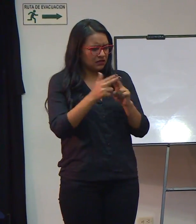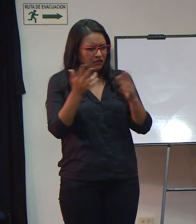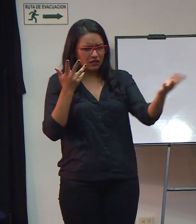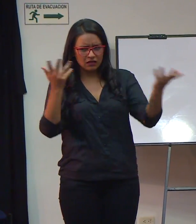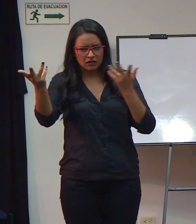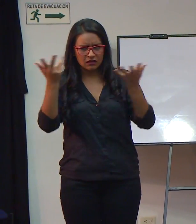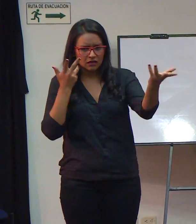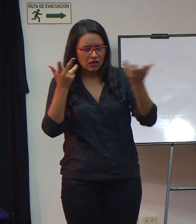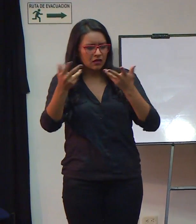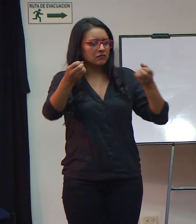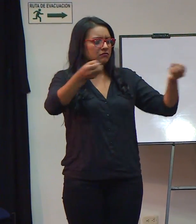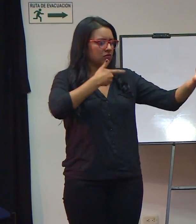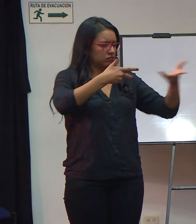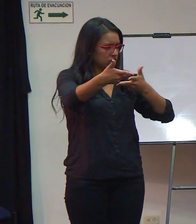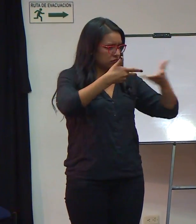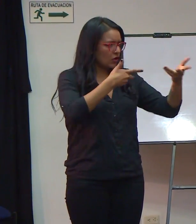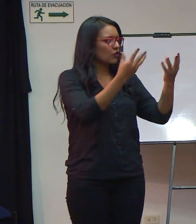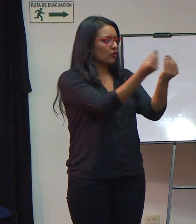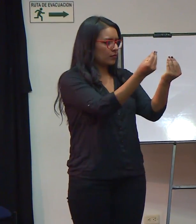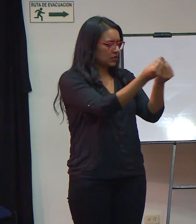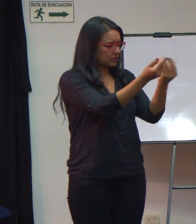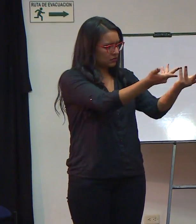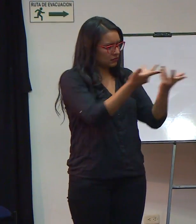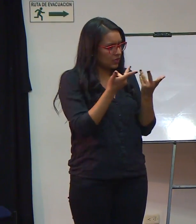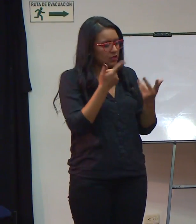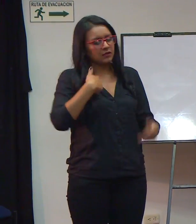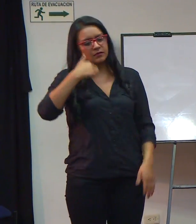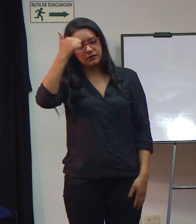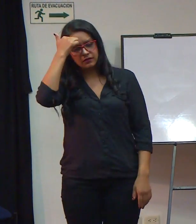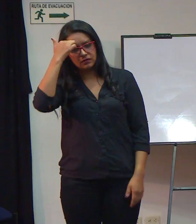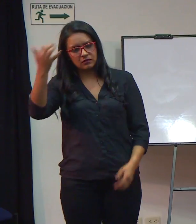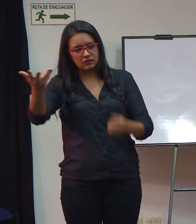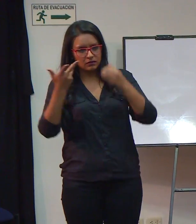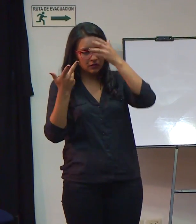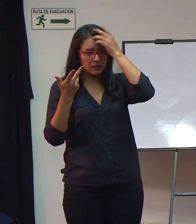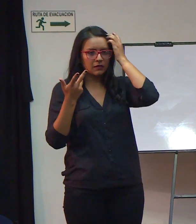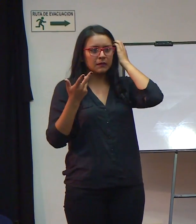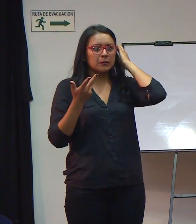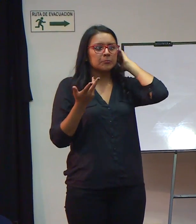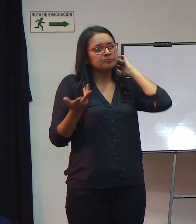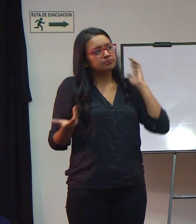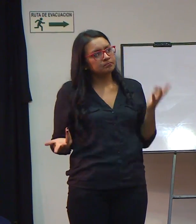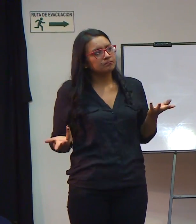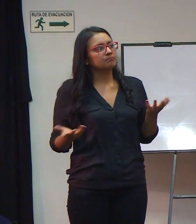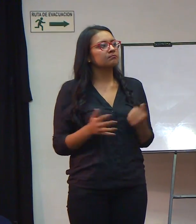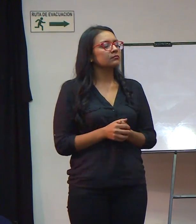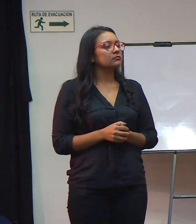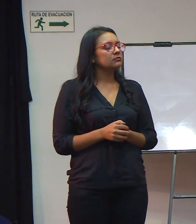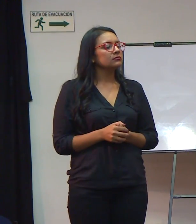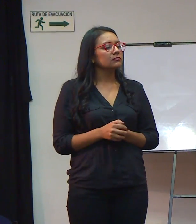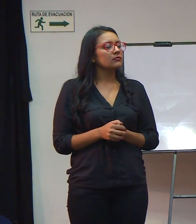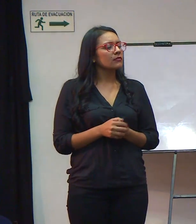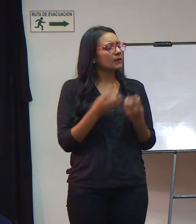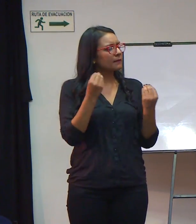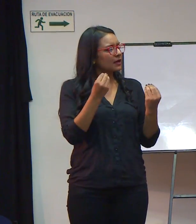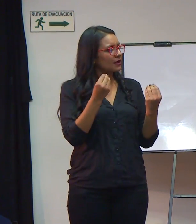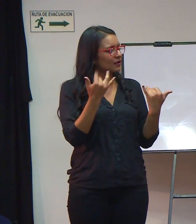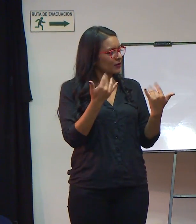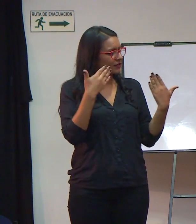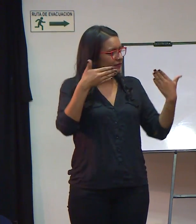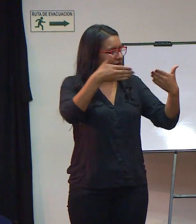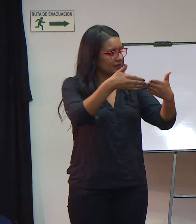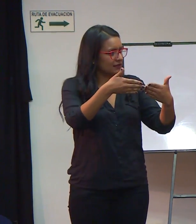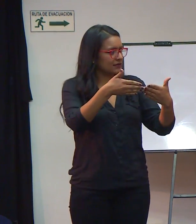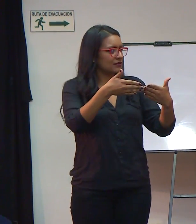se ha dicho de los aportes que han hecho los compañeros y las profesoras, pues para hacer enfático la